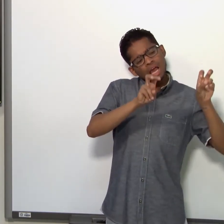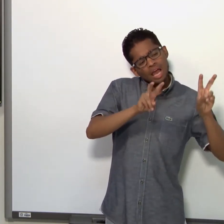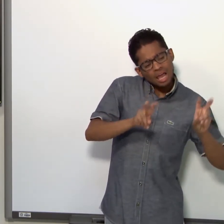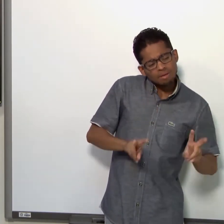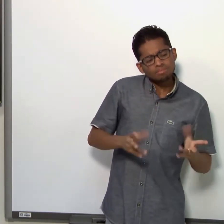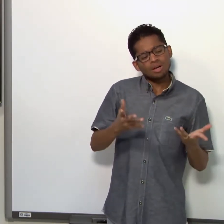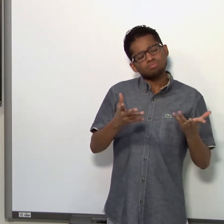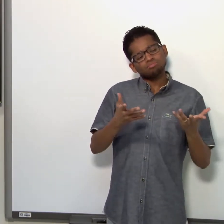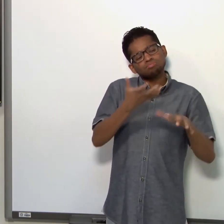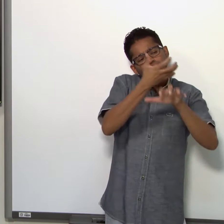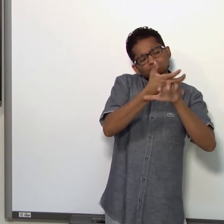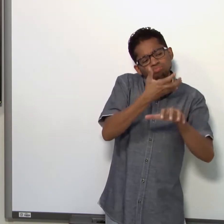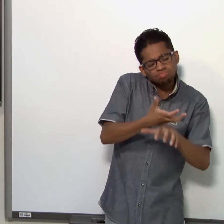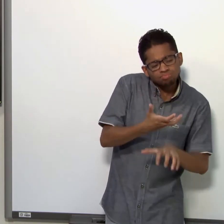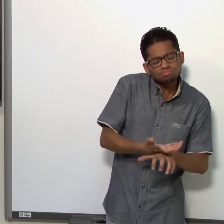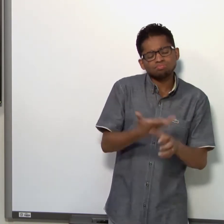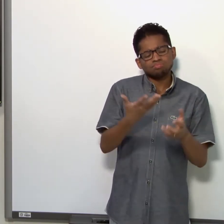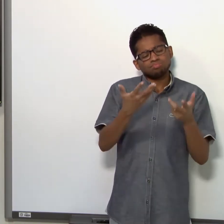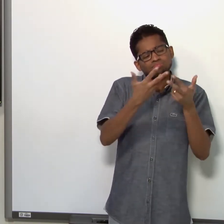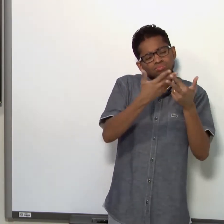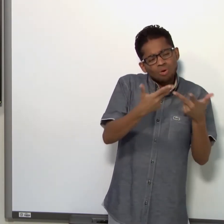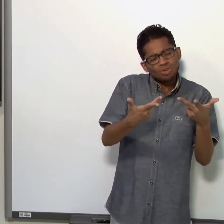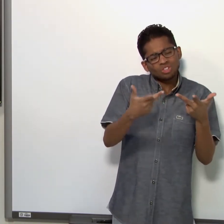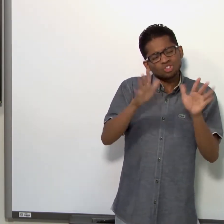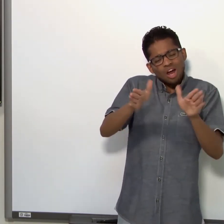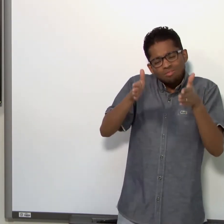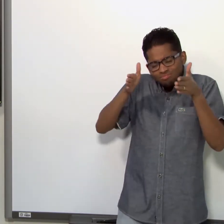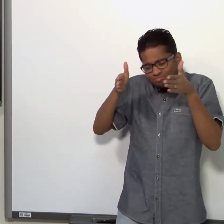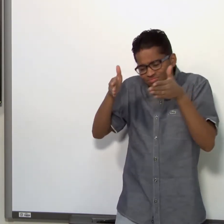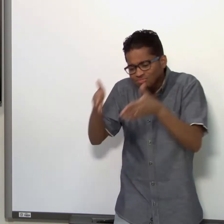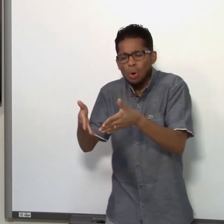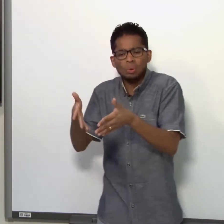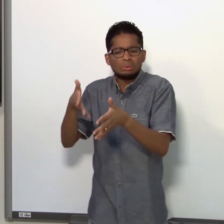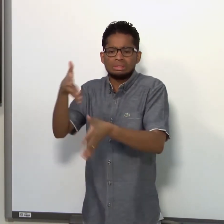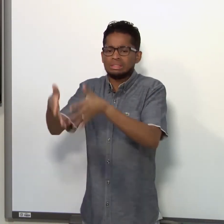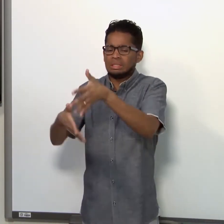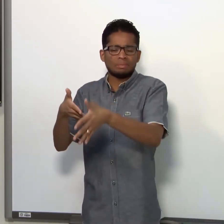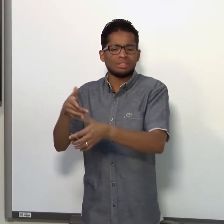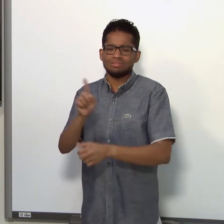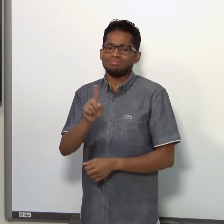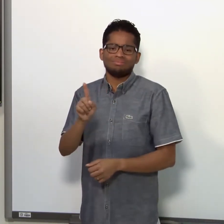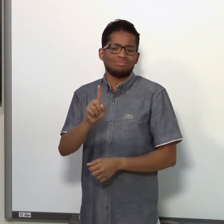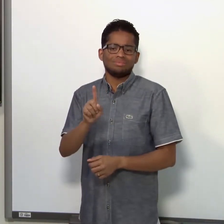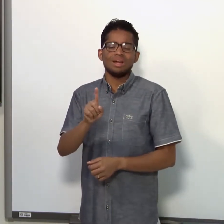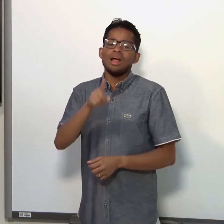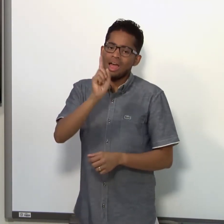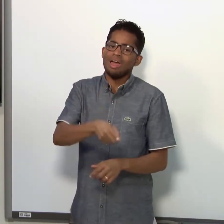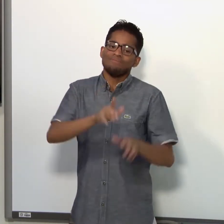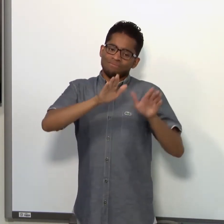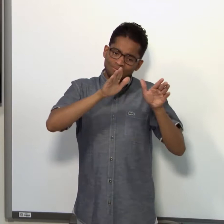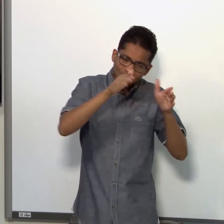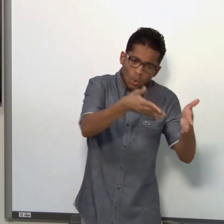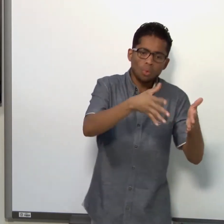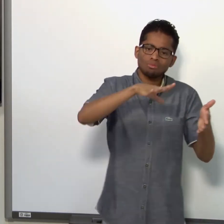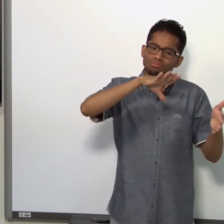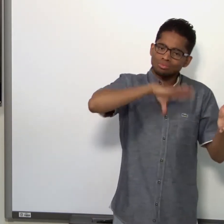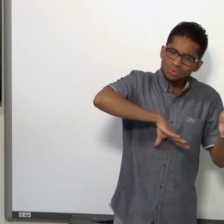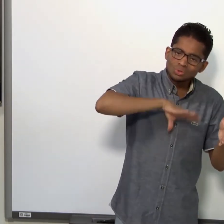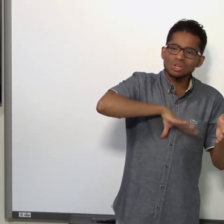Anteriormente, as aulas, os conteúdos, essa preparação para chegar na sala de aula não existe. Então,